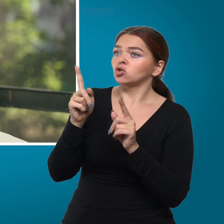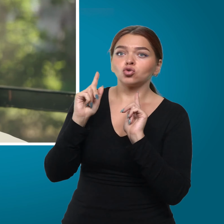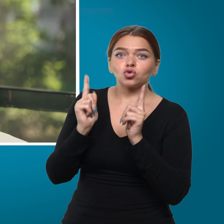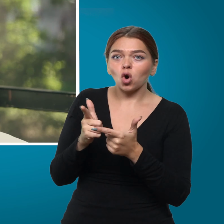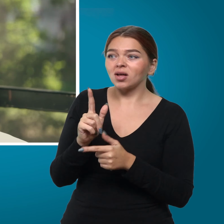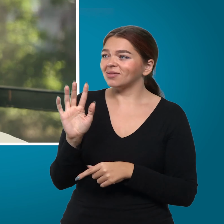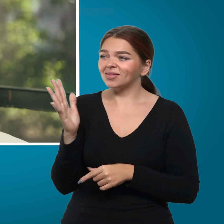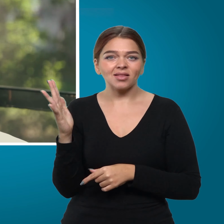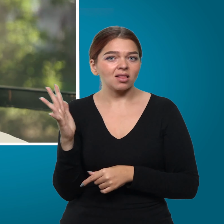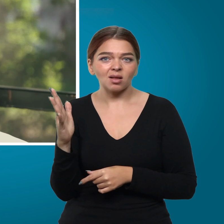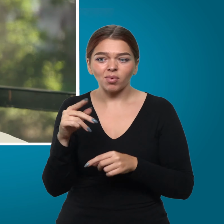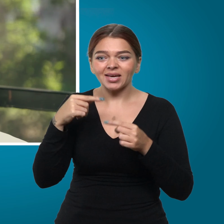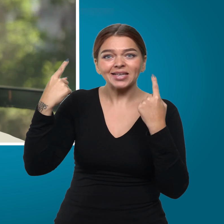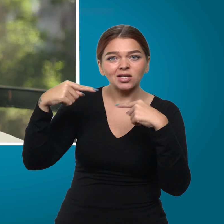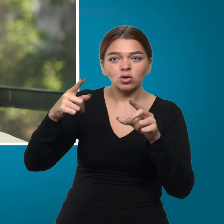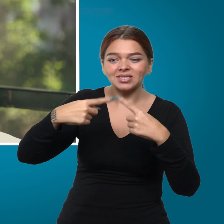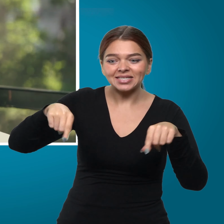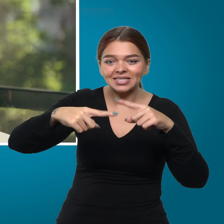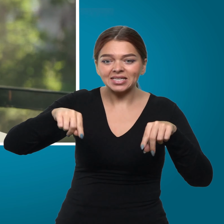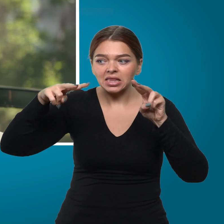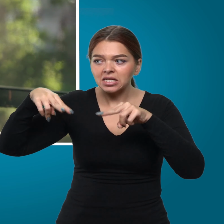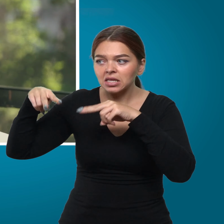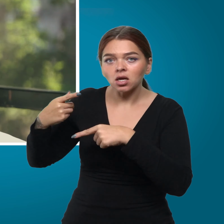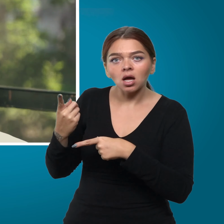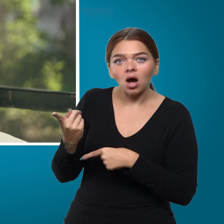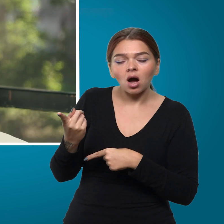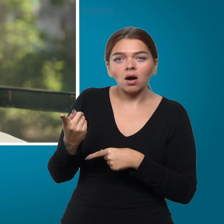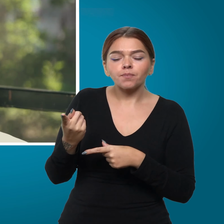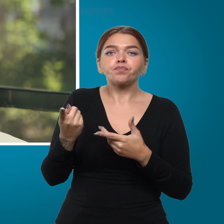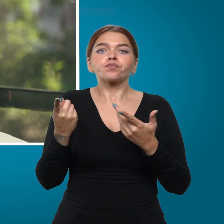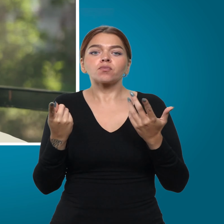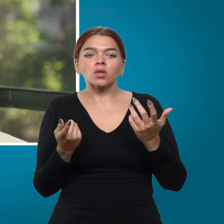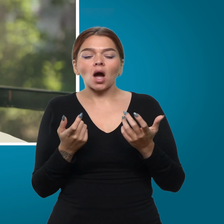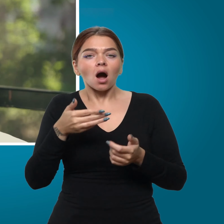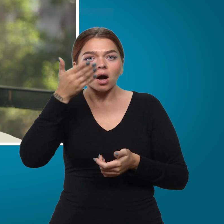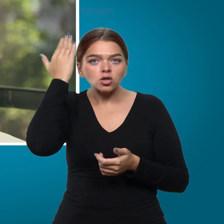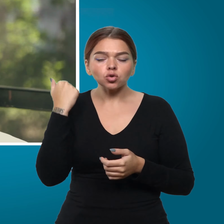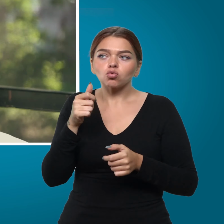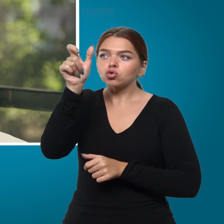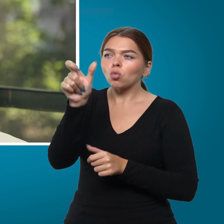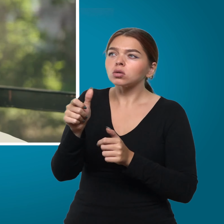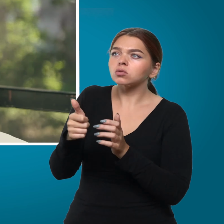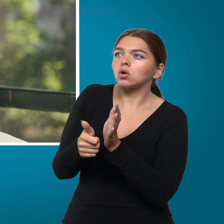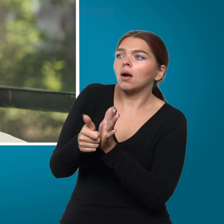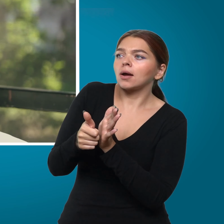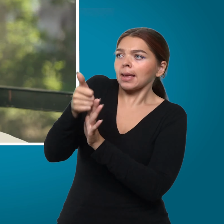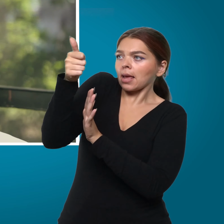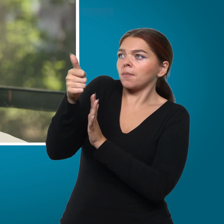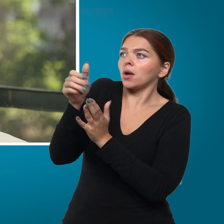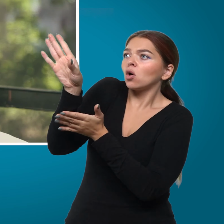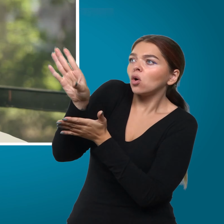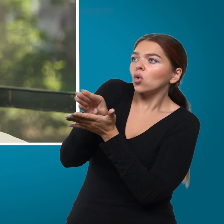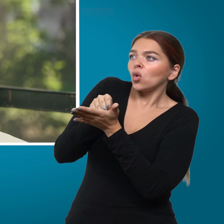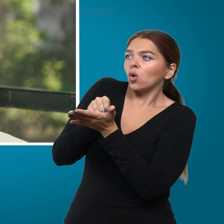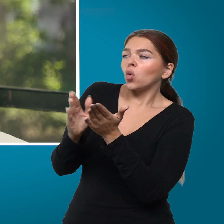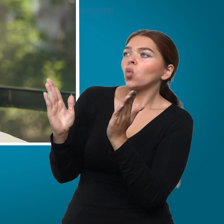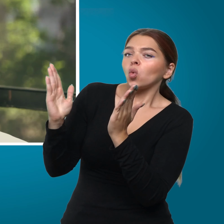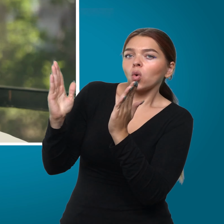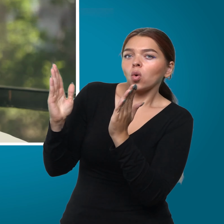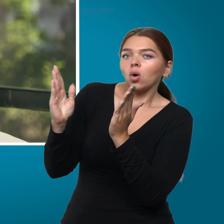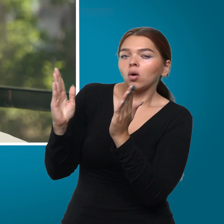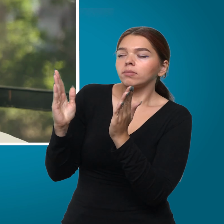augdamas, ypatingai, bet ko paauglystė irgi sunki, kad tavo autoritetai pradeda dušti. Tu pamatai, kad tėvai ne viską žino. Kitas dėdė, kuris